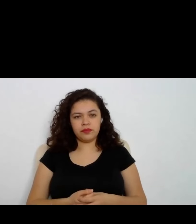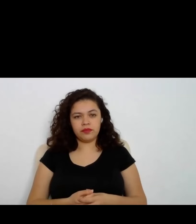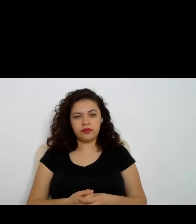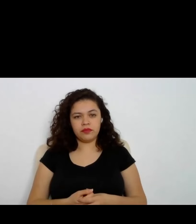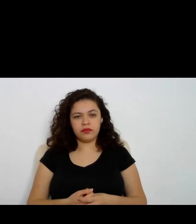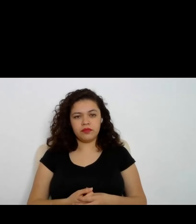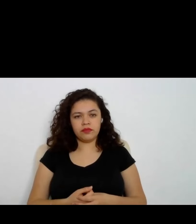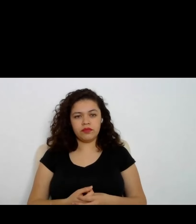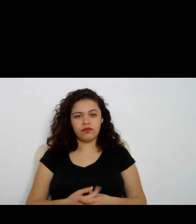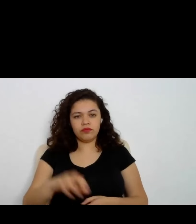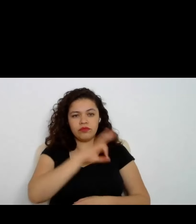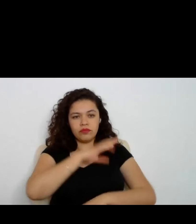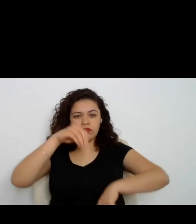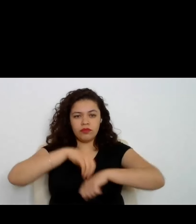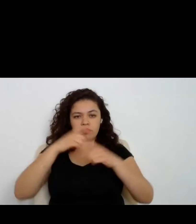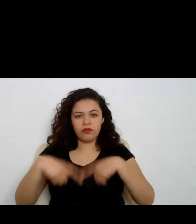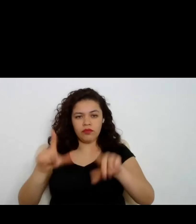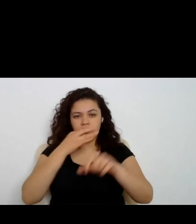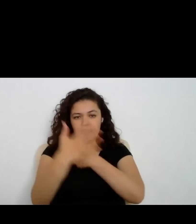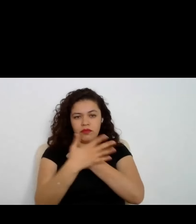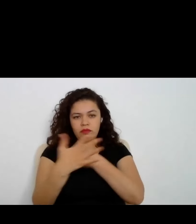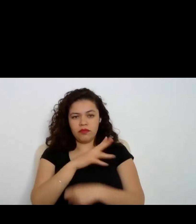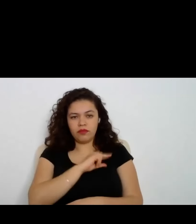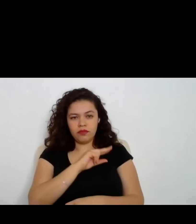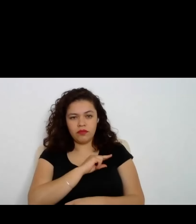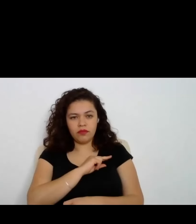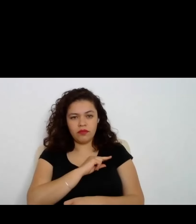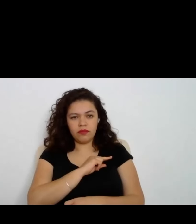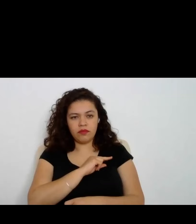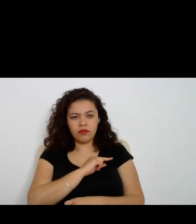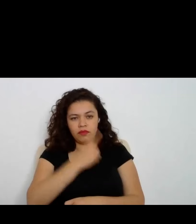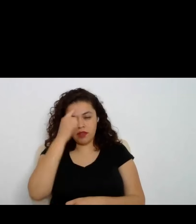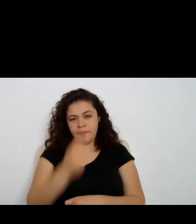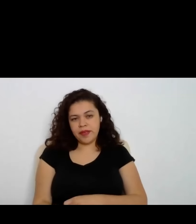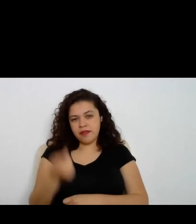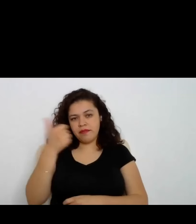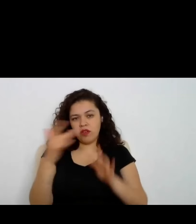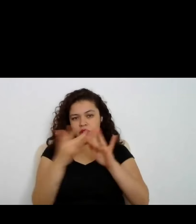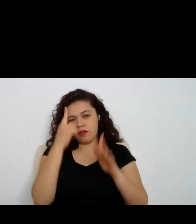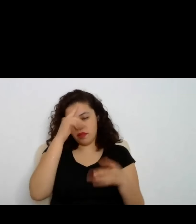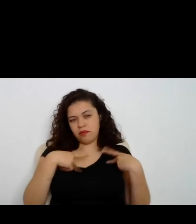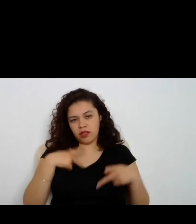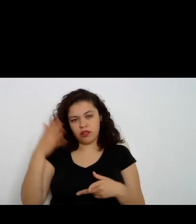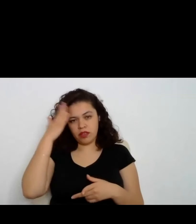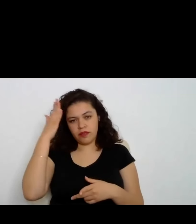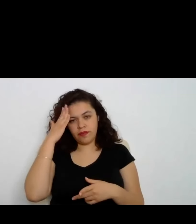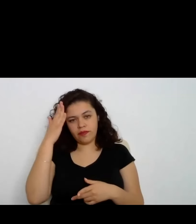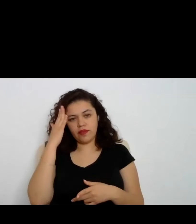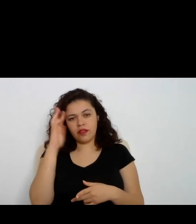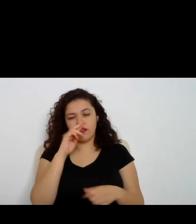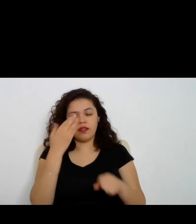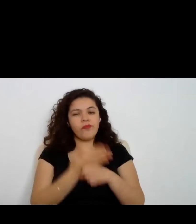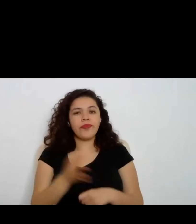Puedo poner a disposición el aviso de privacidad al primer contacto con el titular, porque a lo mejor el titular